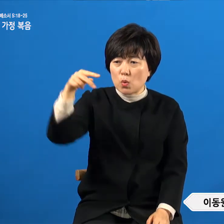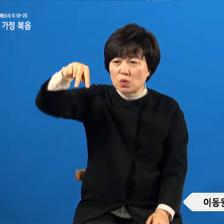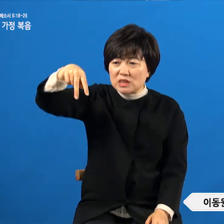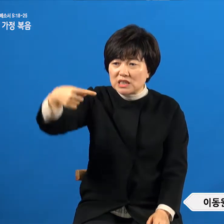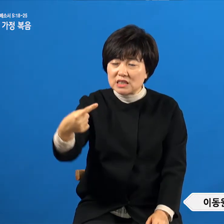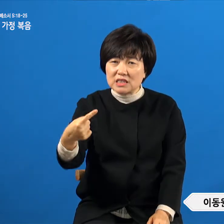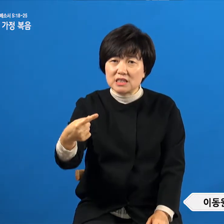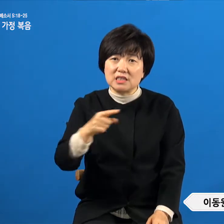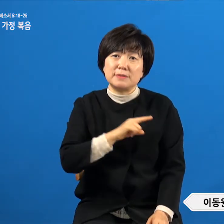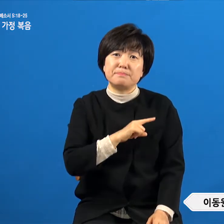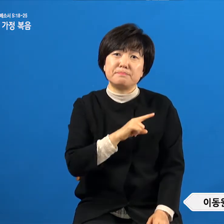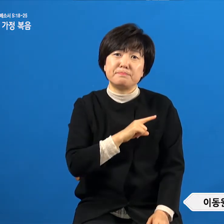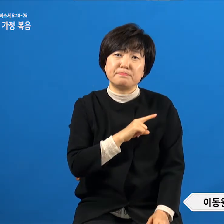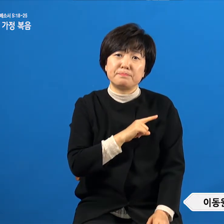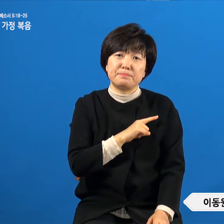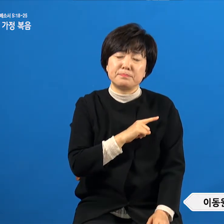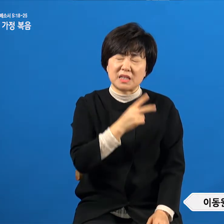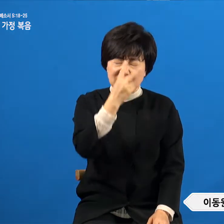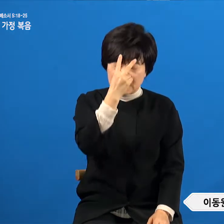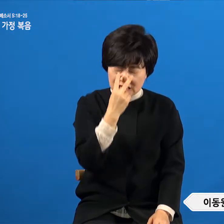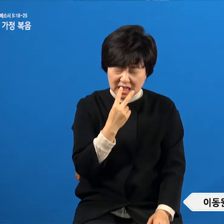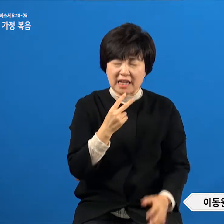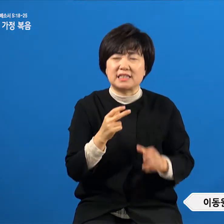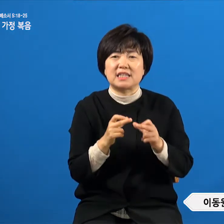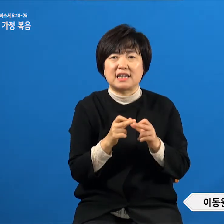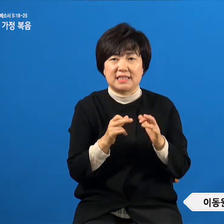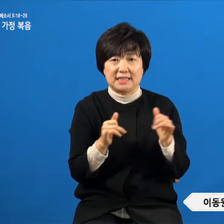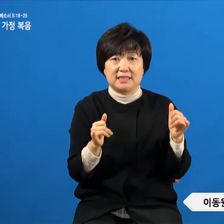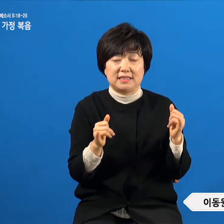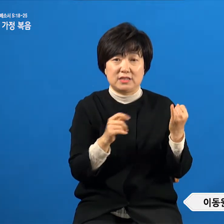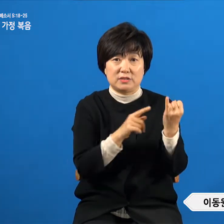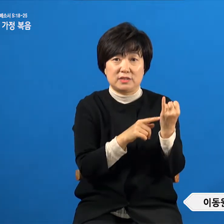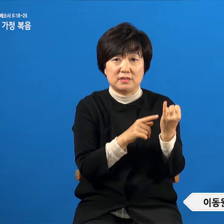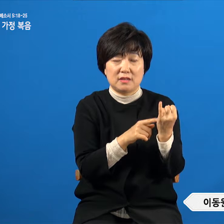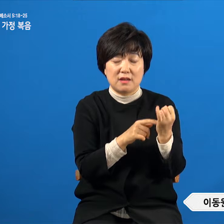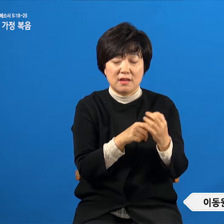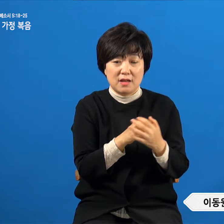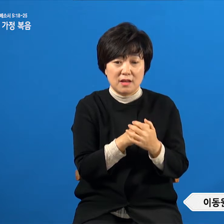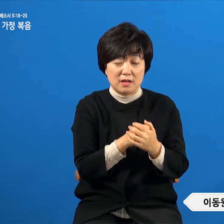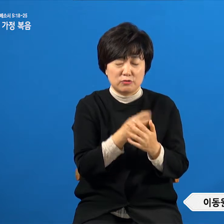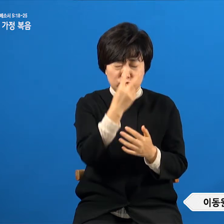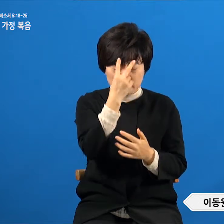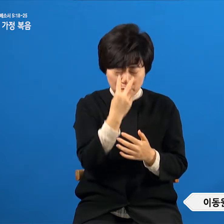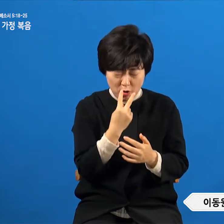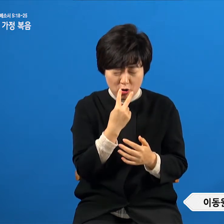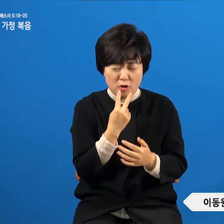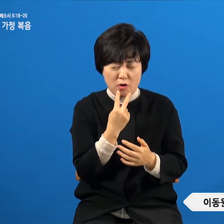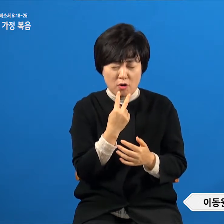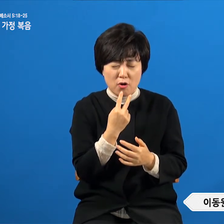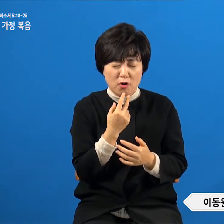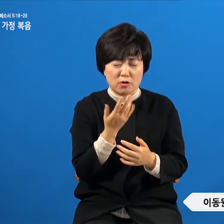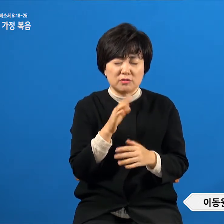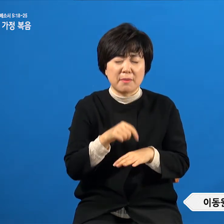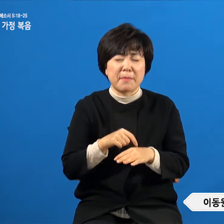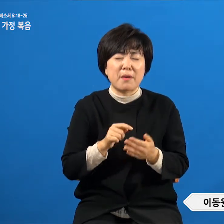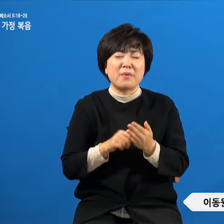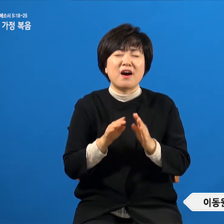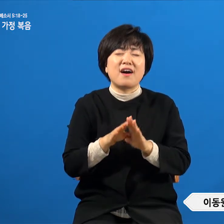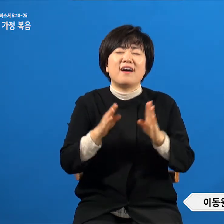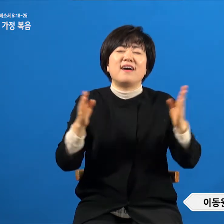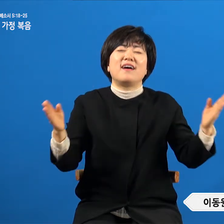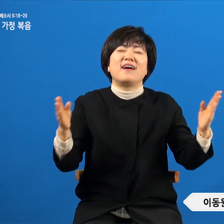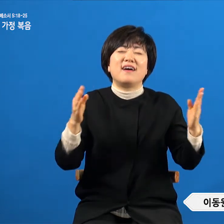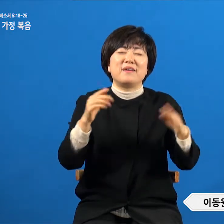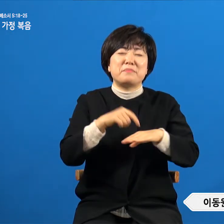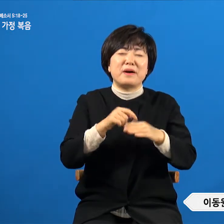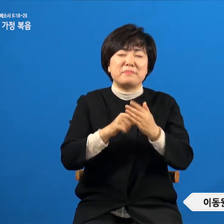페니 크로스비라는 이름을 계속 만나요. 시각장애인 여성. 눈이 멀었습니다. 그런데 마음이 열렸어요.